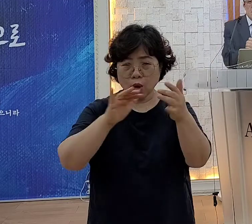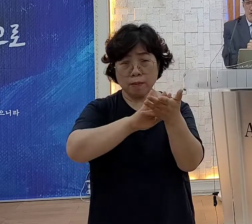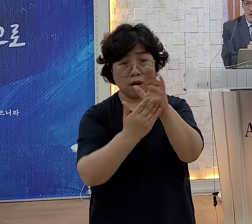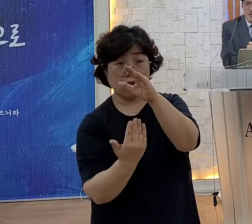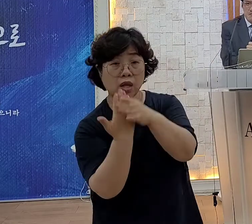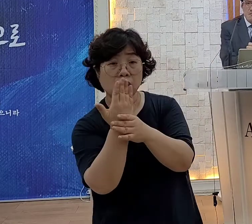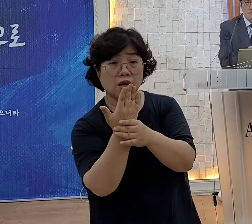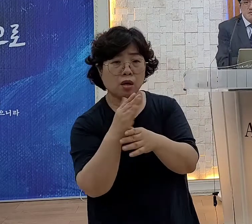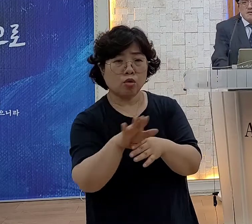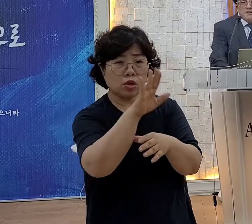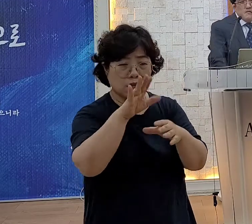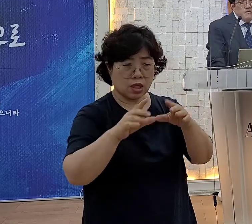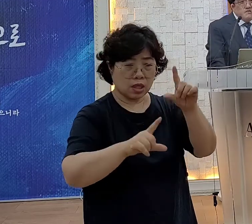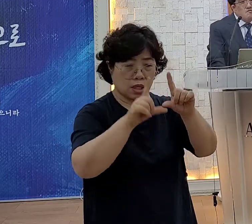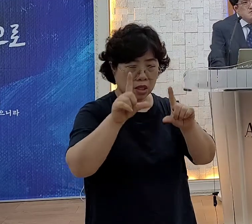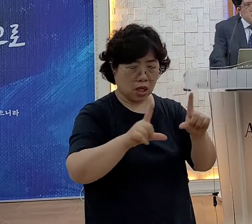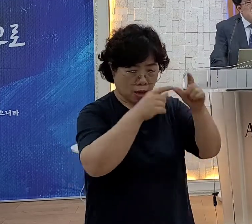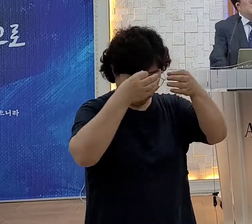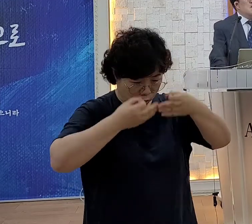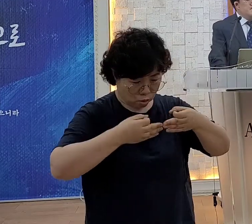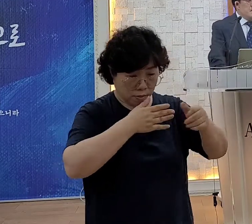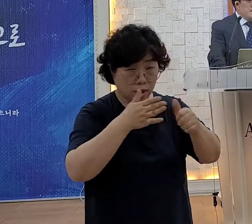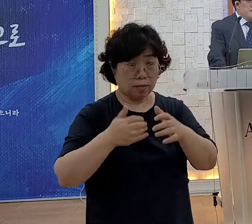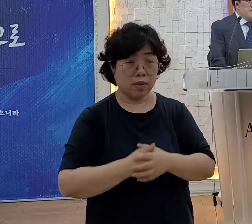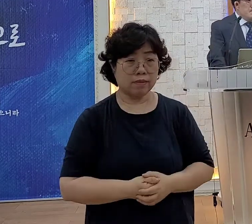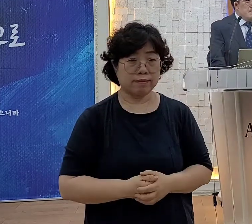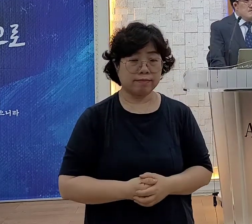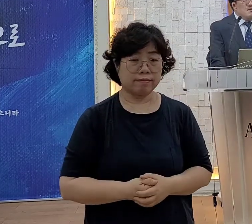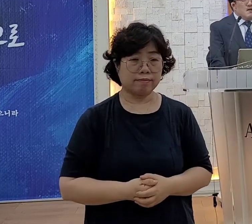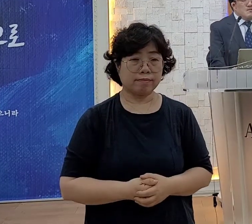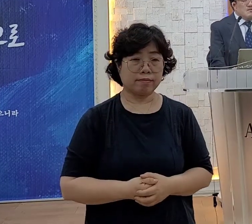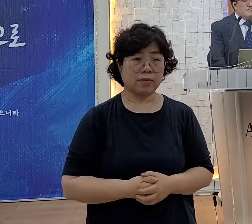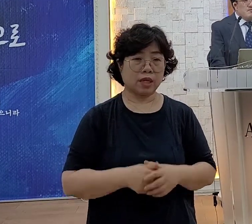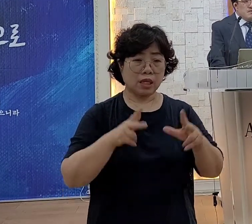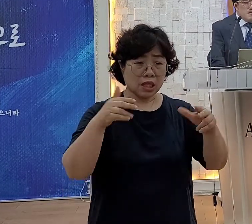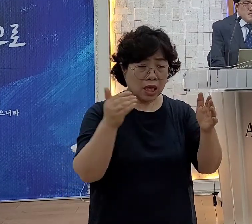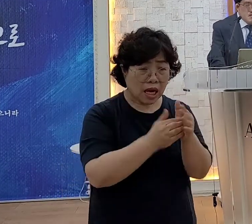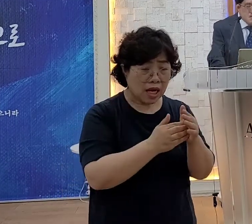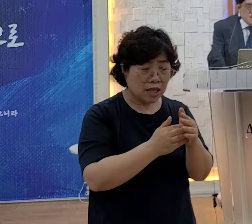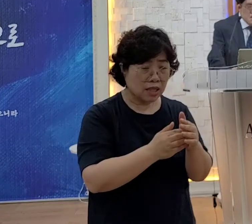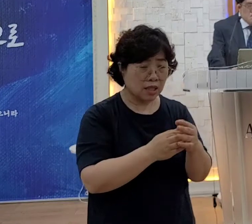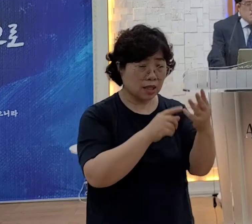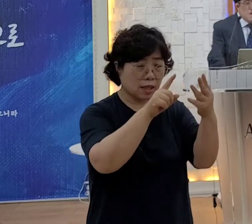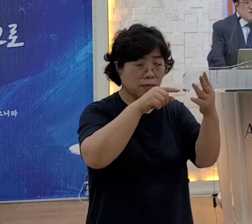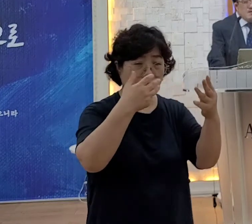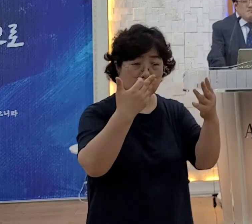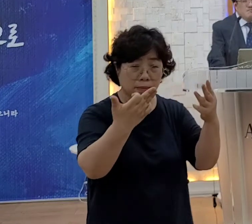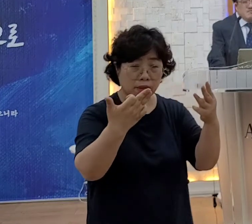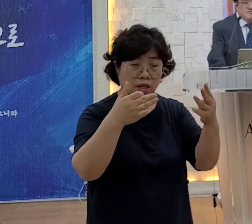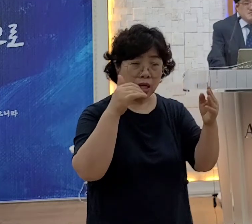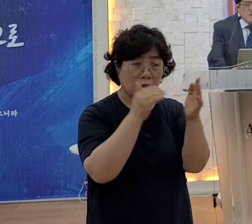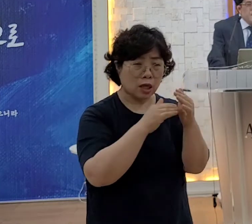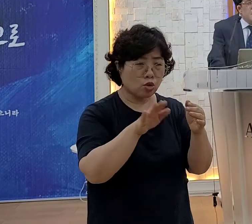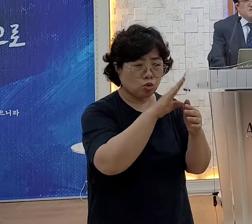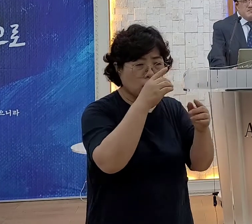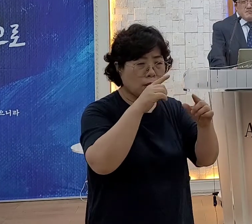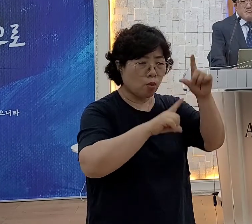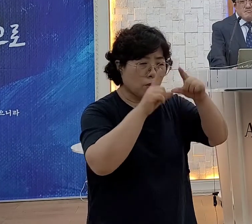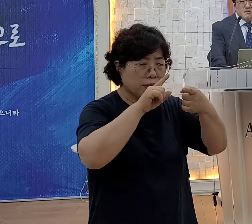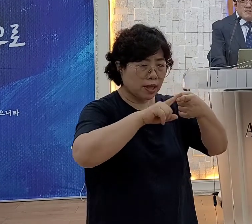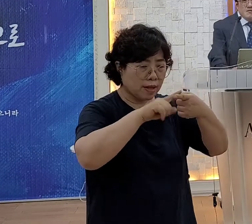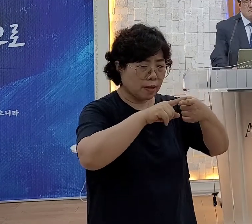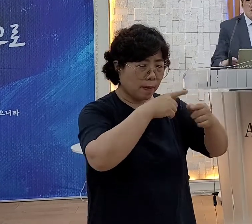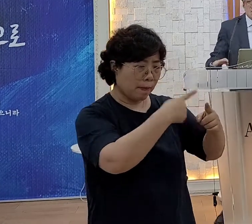우리의 삶을 돌아봐야 돼요. 오늘 첫 번째 시간입니다. 지금까지 18절까지 우리의 모습을